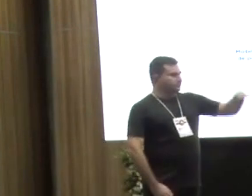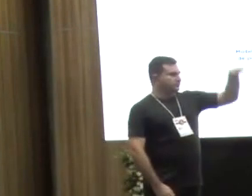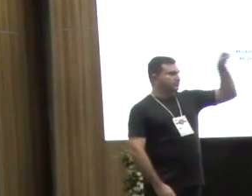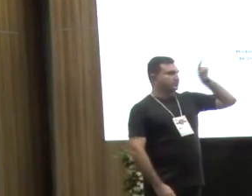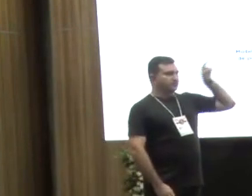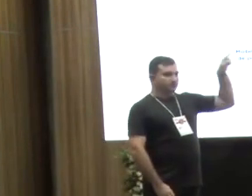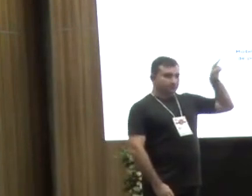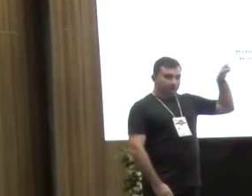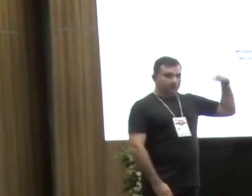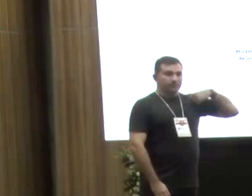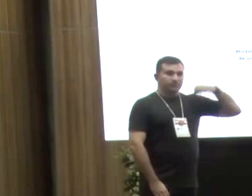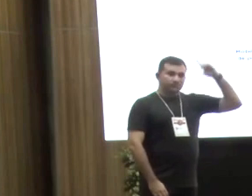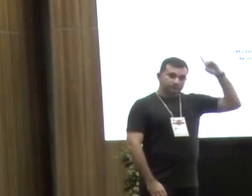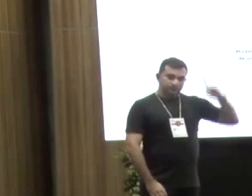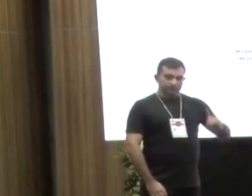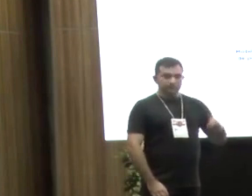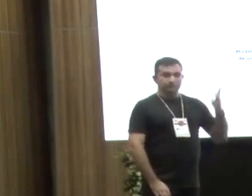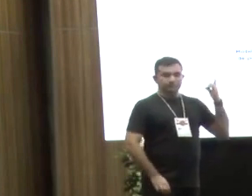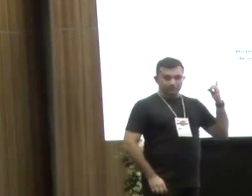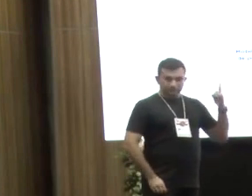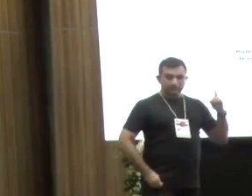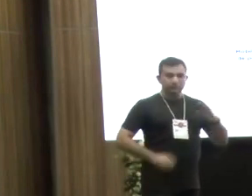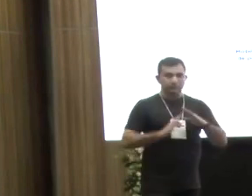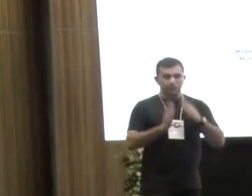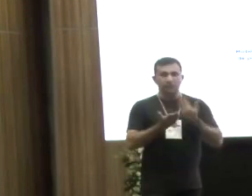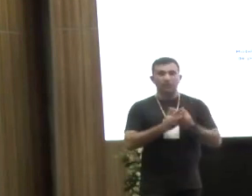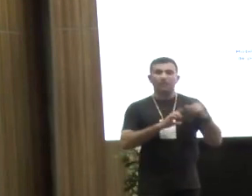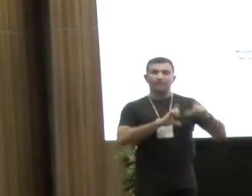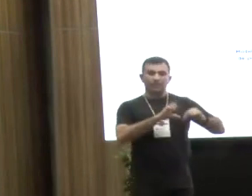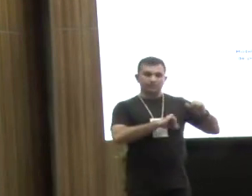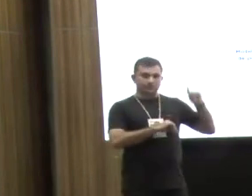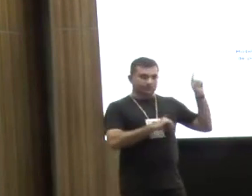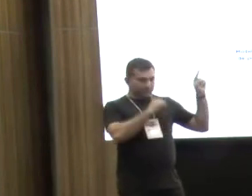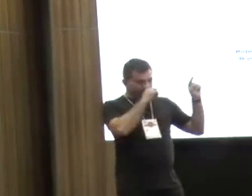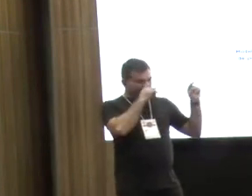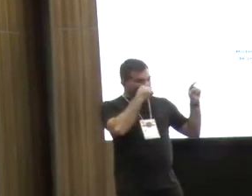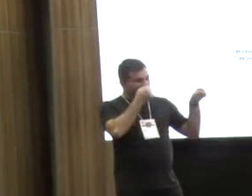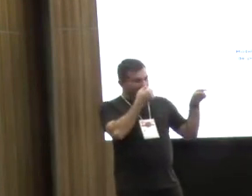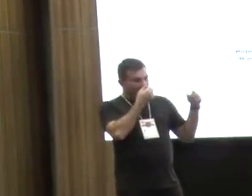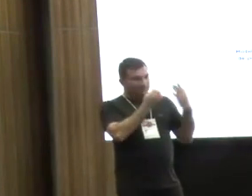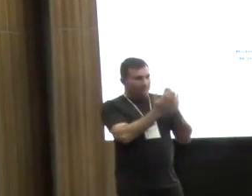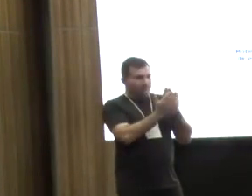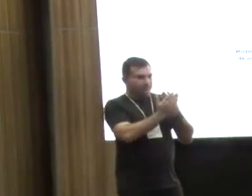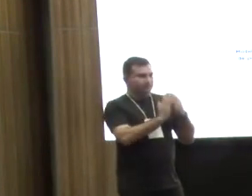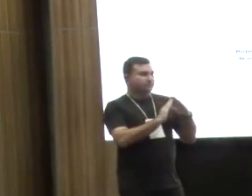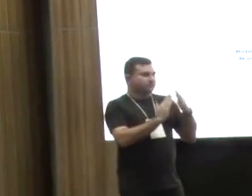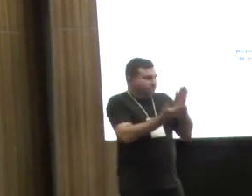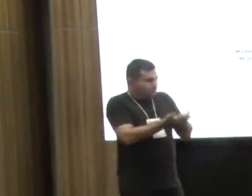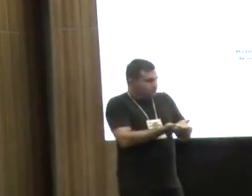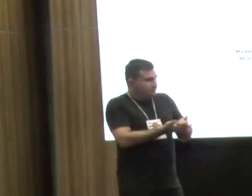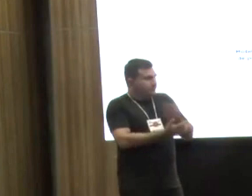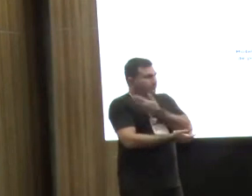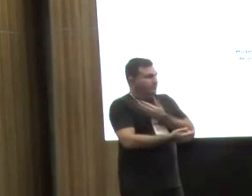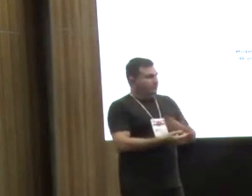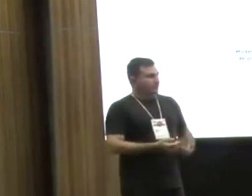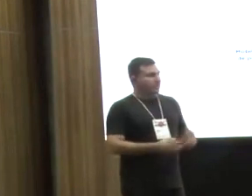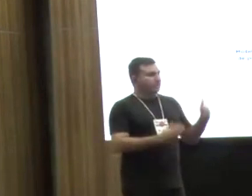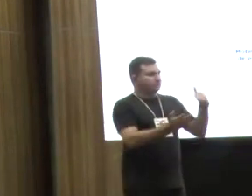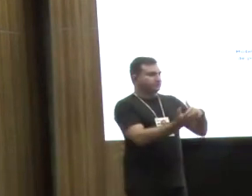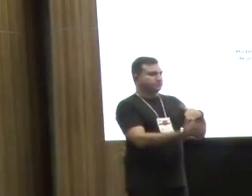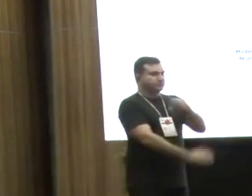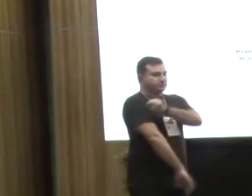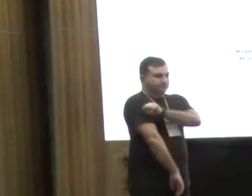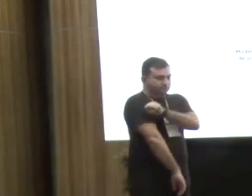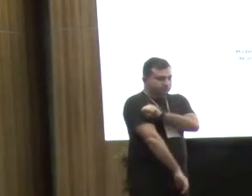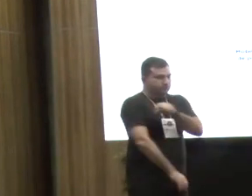lá onde eu era diretora. Eles estudaram na escola pública até a 8ª série. Eu separei, o caçula